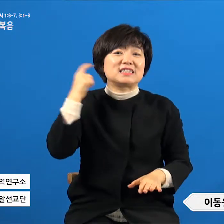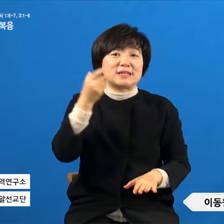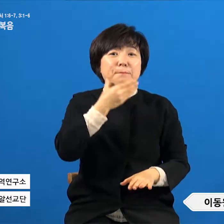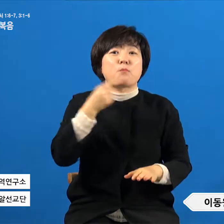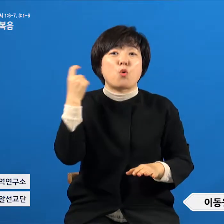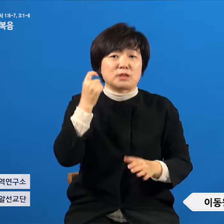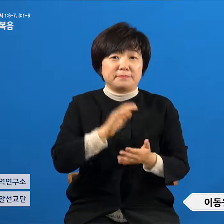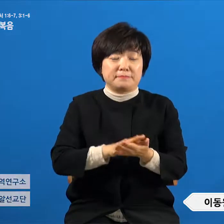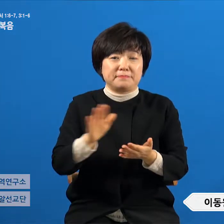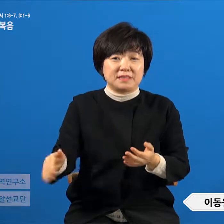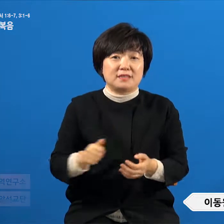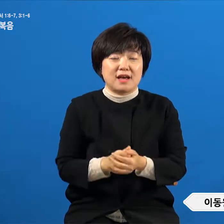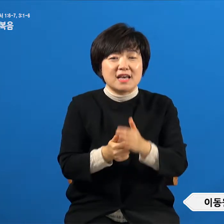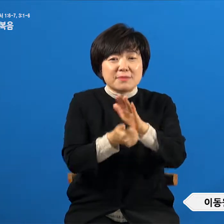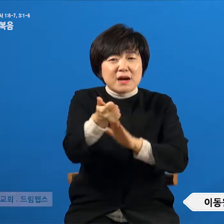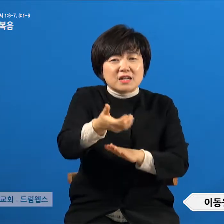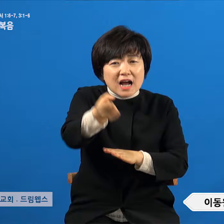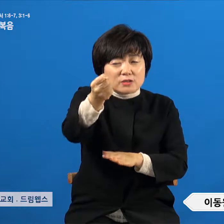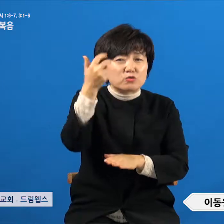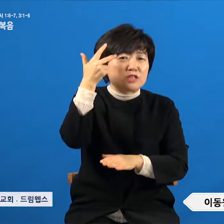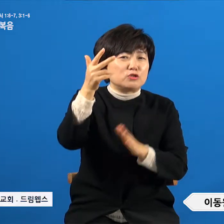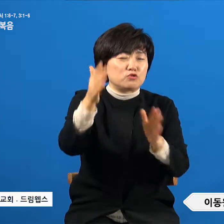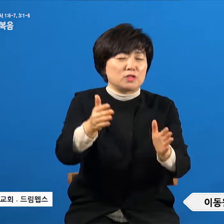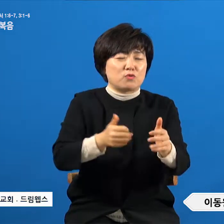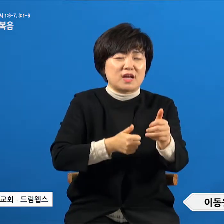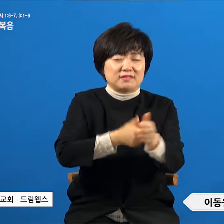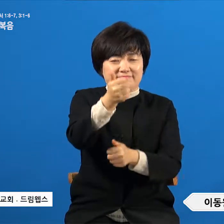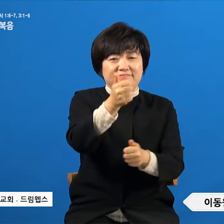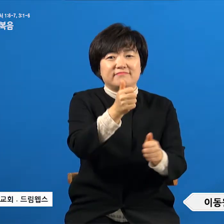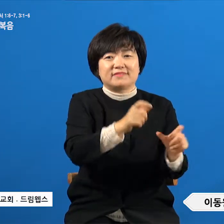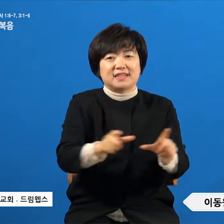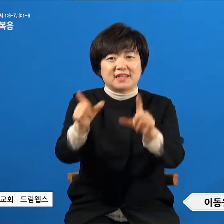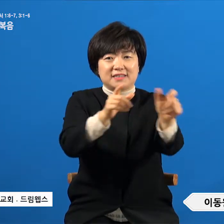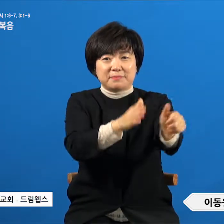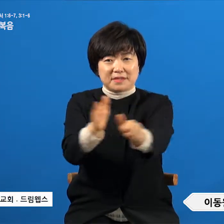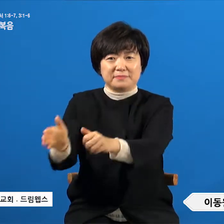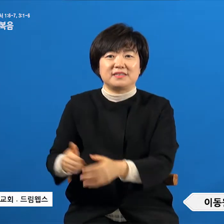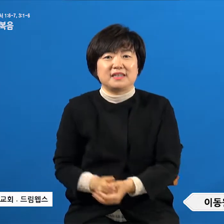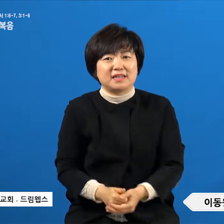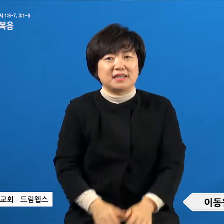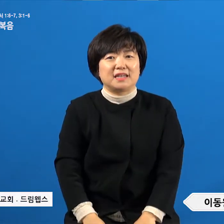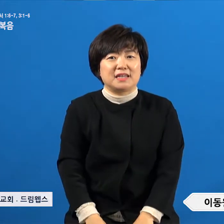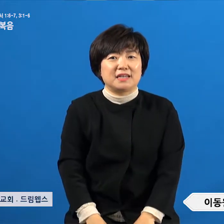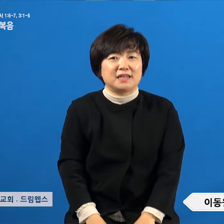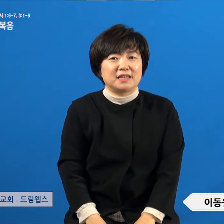이 희망을 붙들고 이 한 주간도 살아가시기를 주의 이름으로 축복합니다.